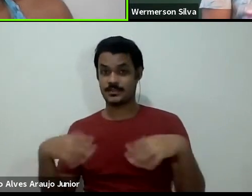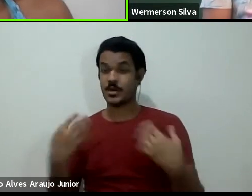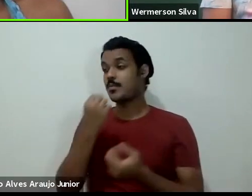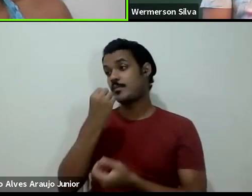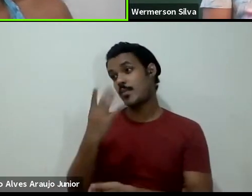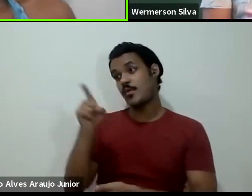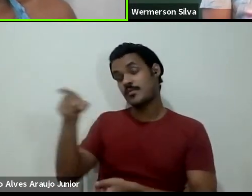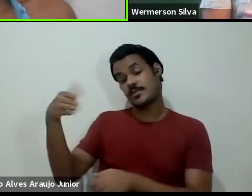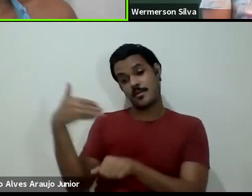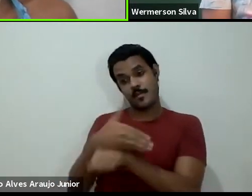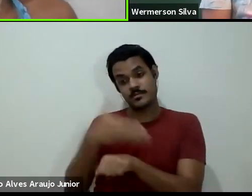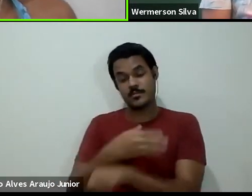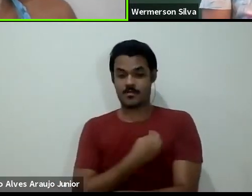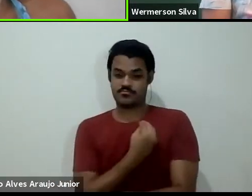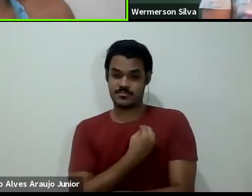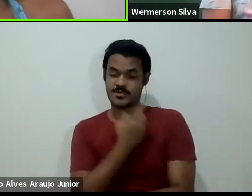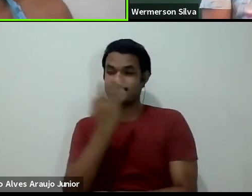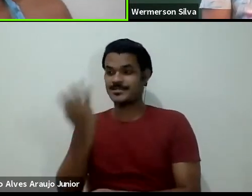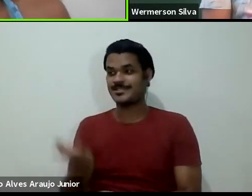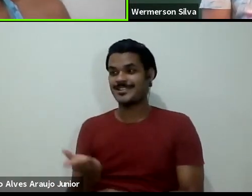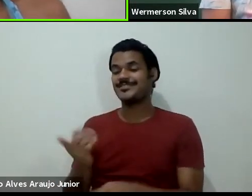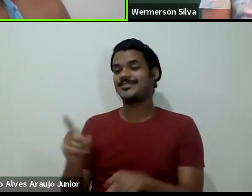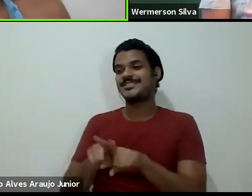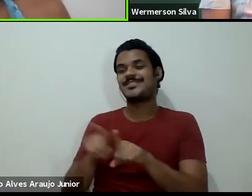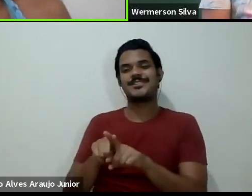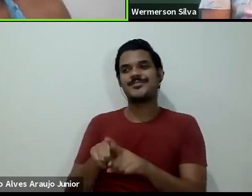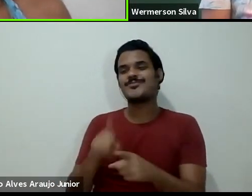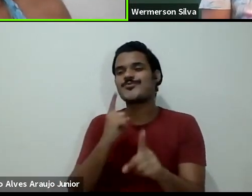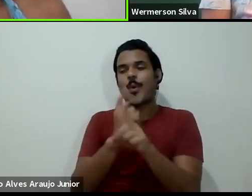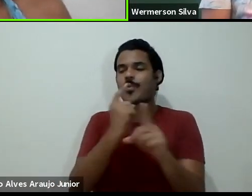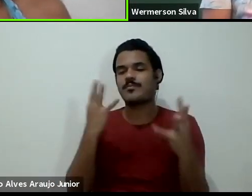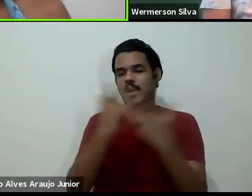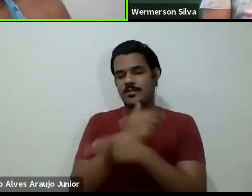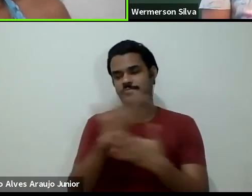sua presença, não existem coincidências, né? Muito obrigada.